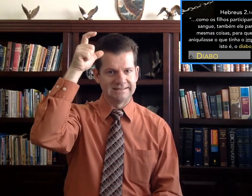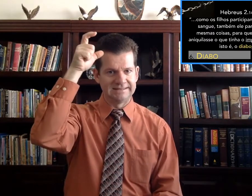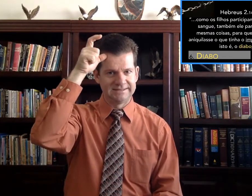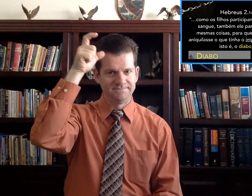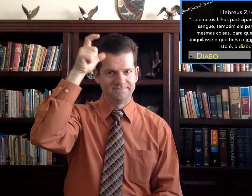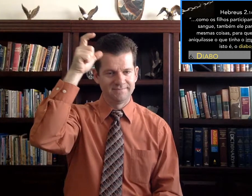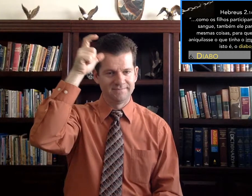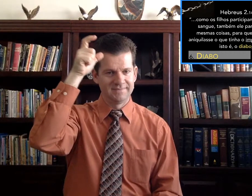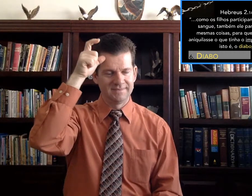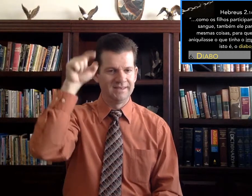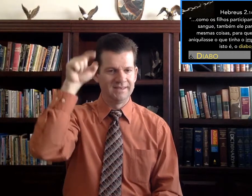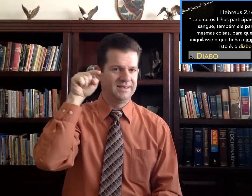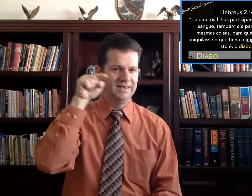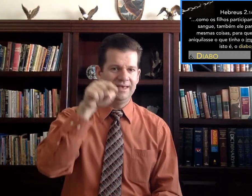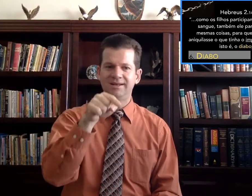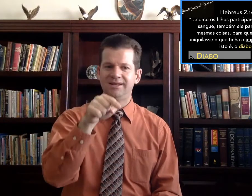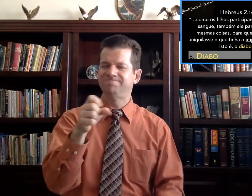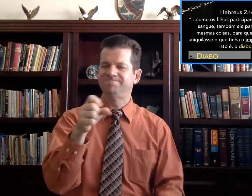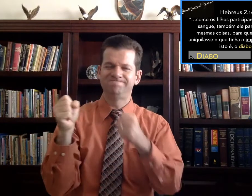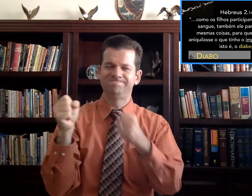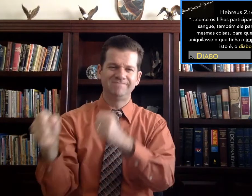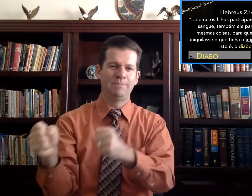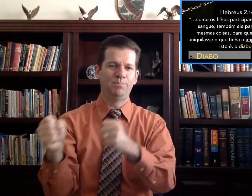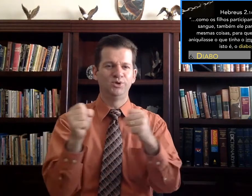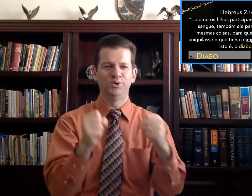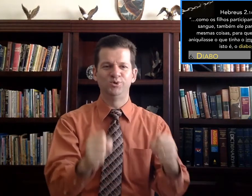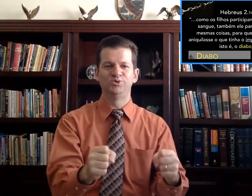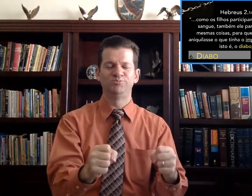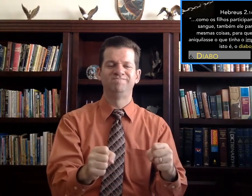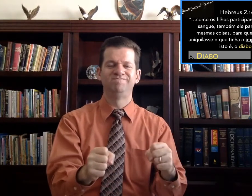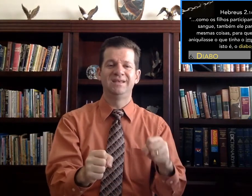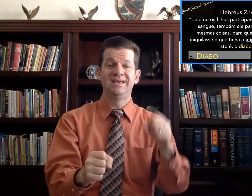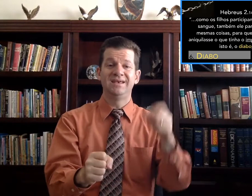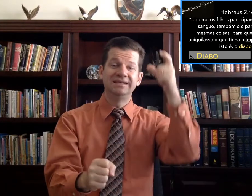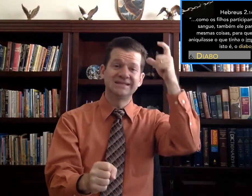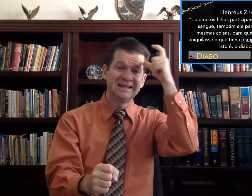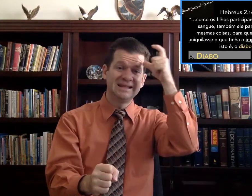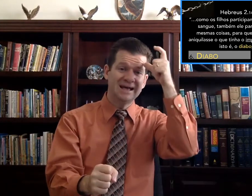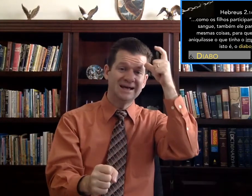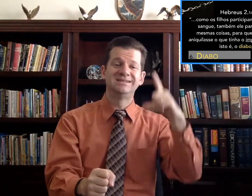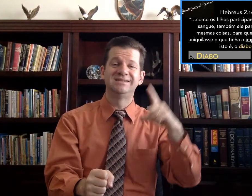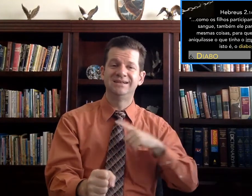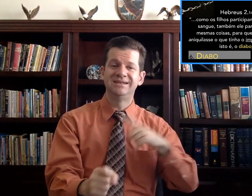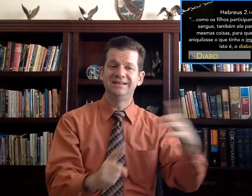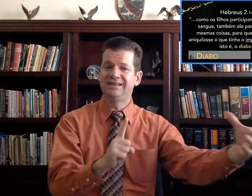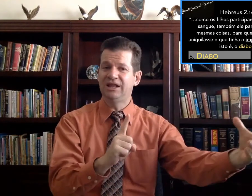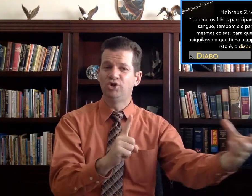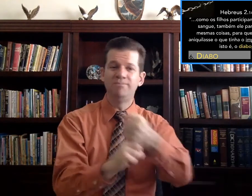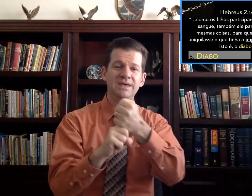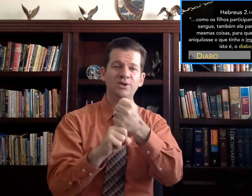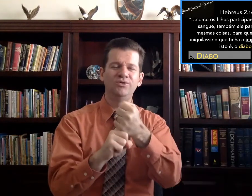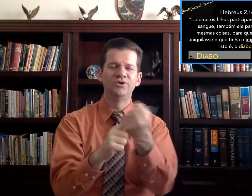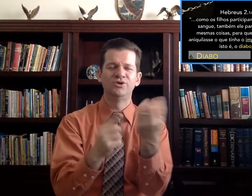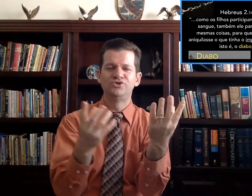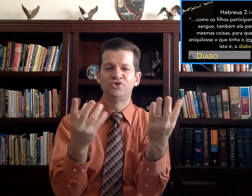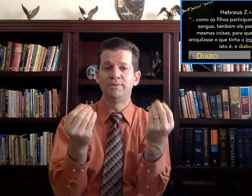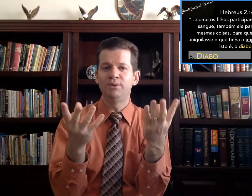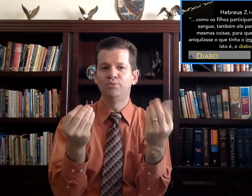Satanás, ele é poderoso. E Satanás tem domínio sobre